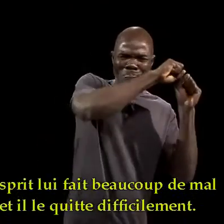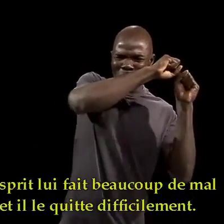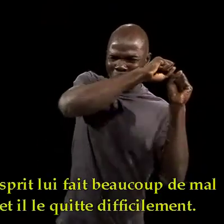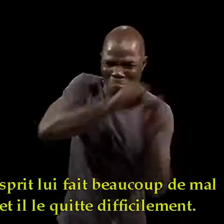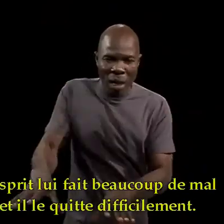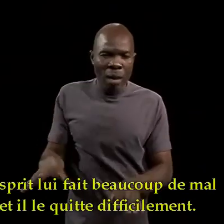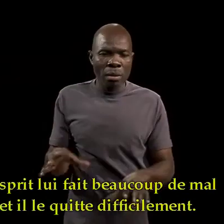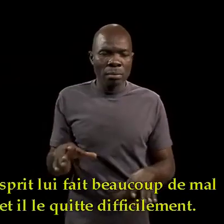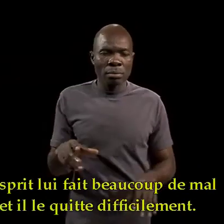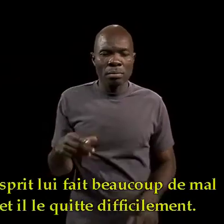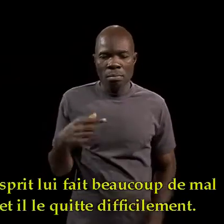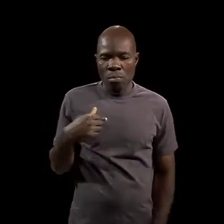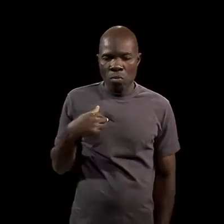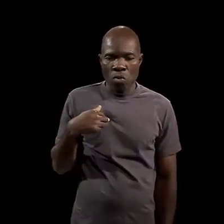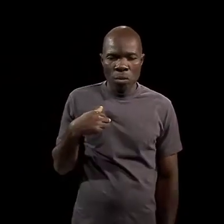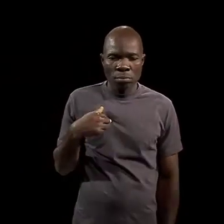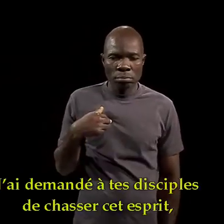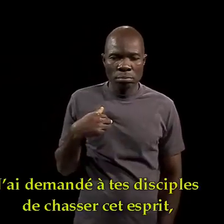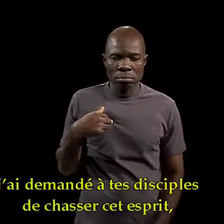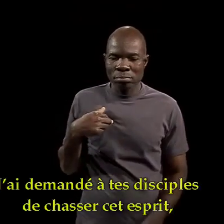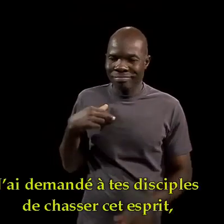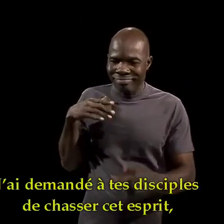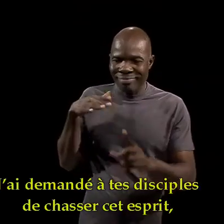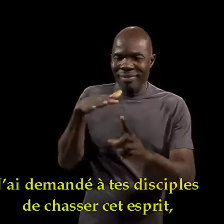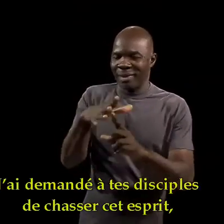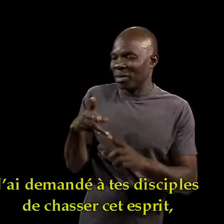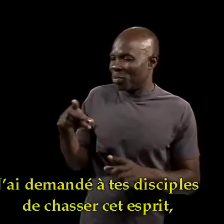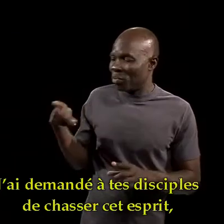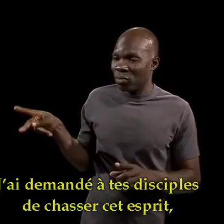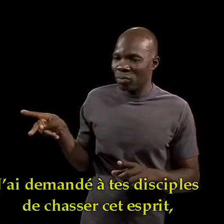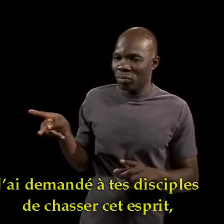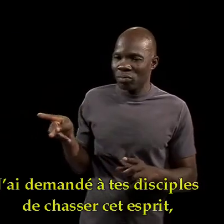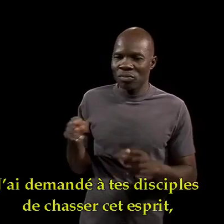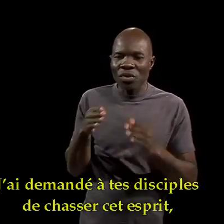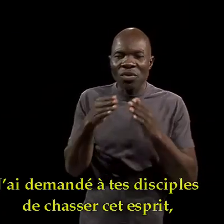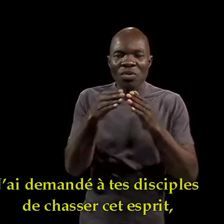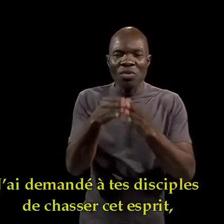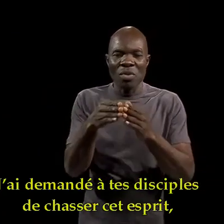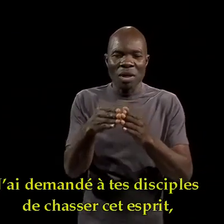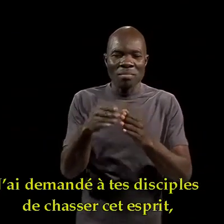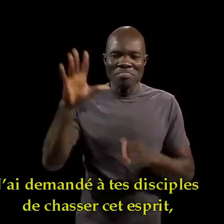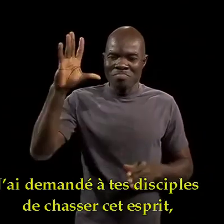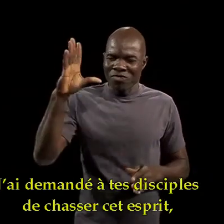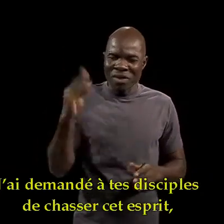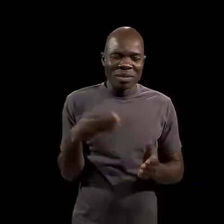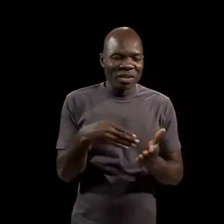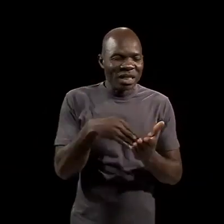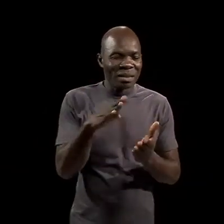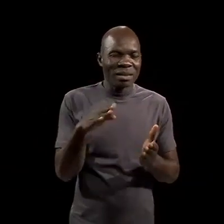L'esprit lui fait beaucoup de mal et il le quitte difficilement. J'ai demandé à tes disciples de chasser cet esprit,